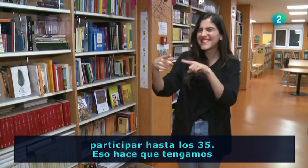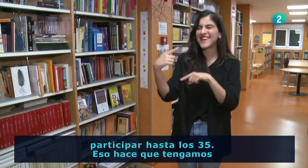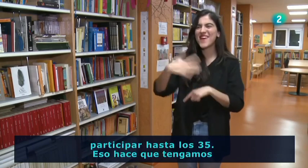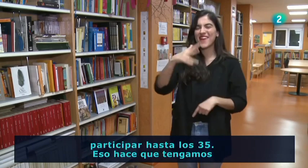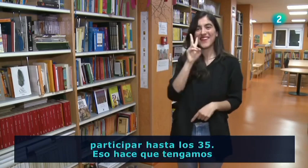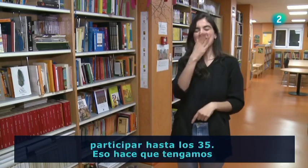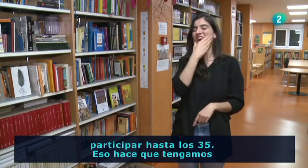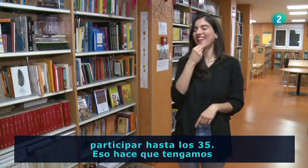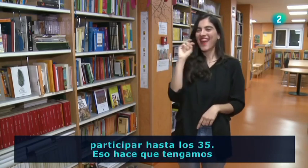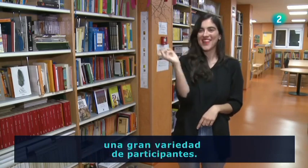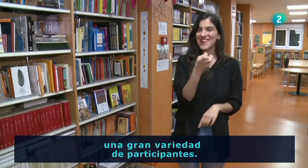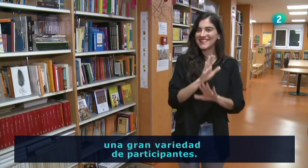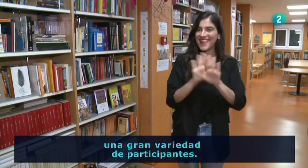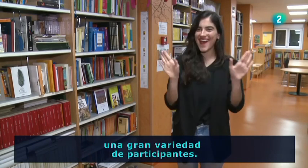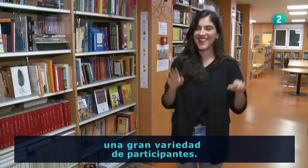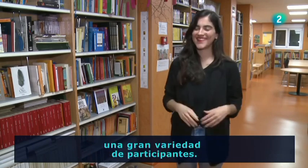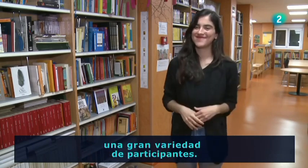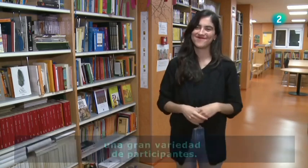Eso hace que tengamos una gran variedad de participantes.